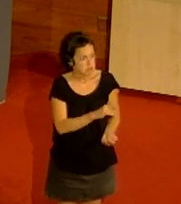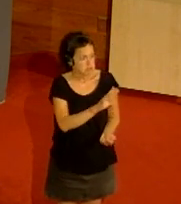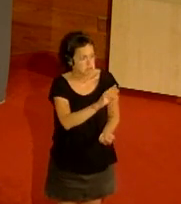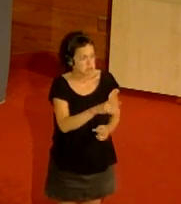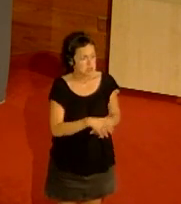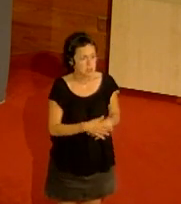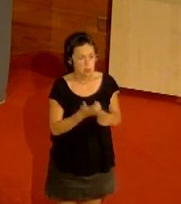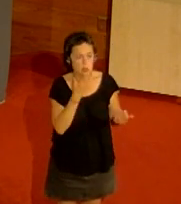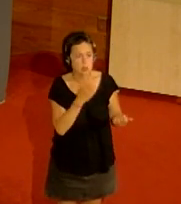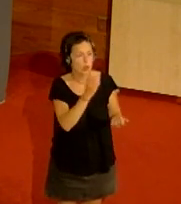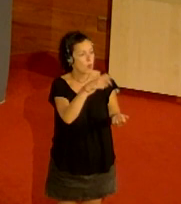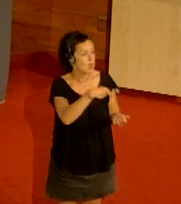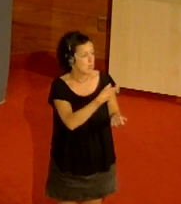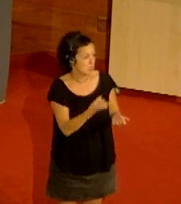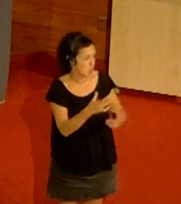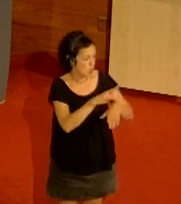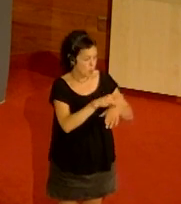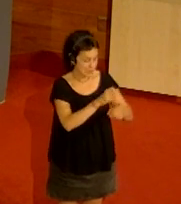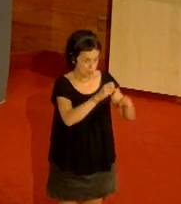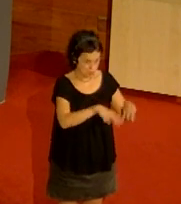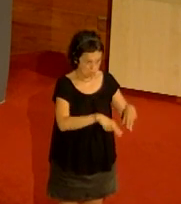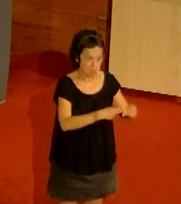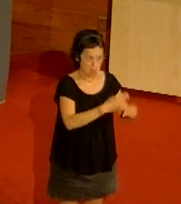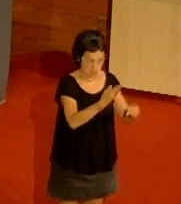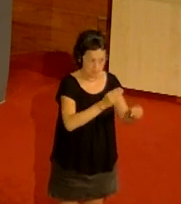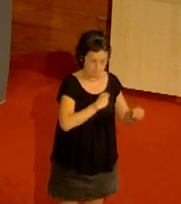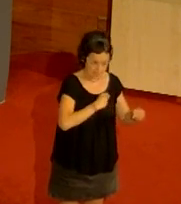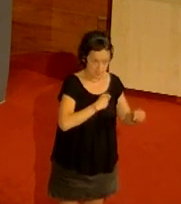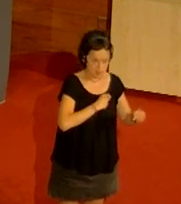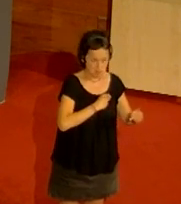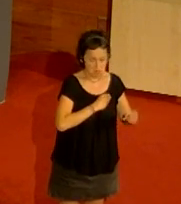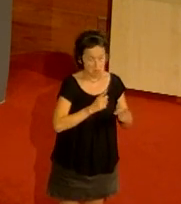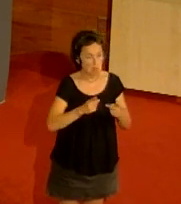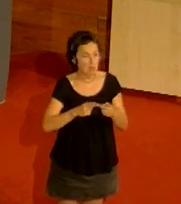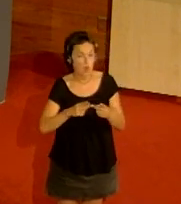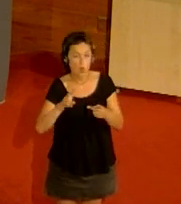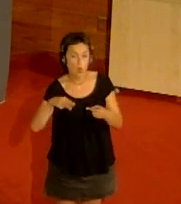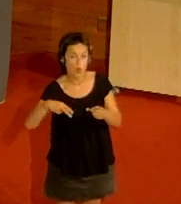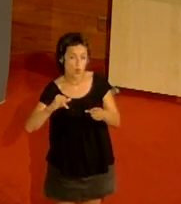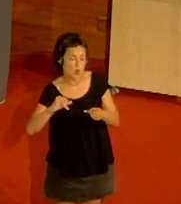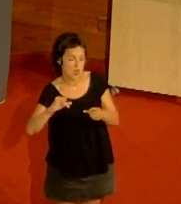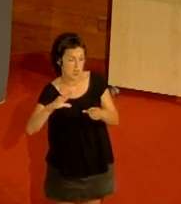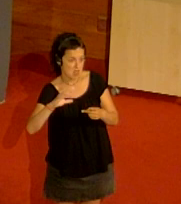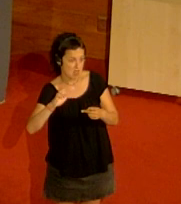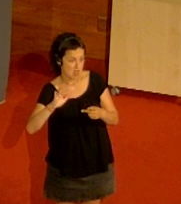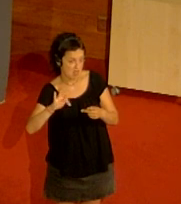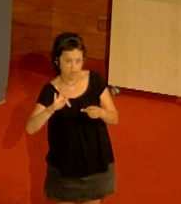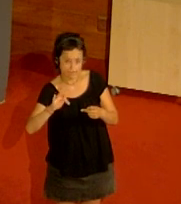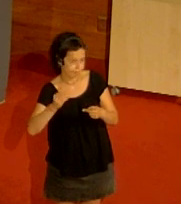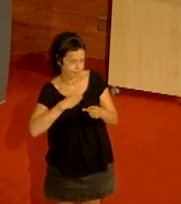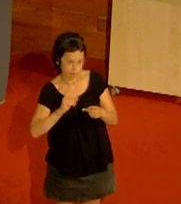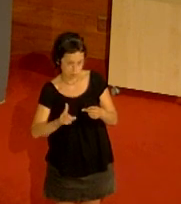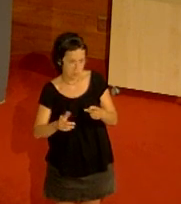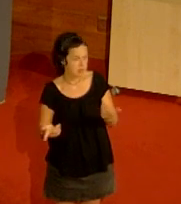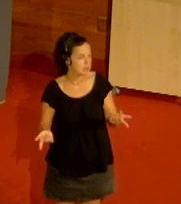tal ONG como Médicos Sin Fronteras creo que merece la pena y que tal otra como UNICEF no lo merece. Entonces, yo también he vivido en el